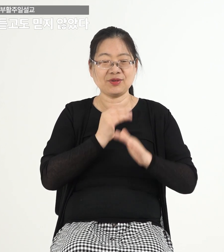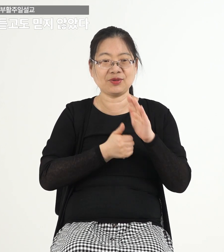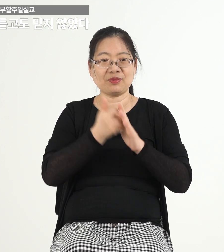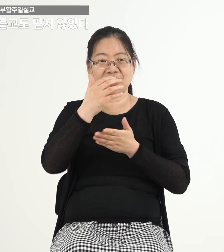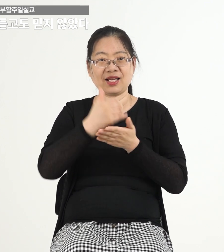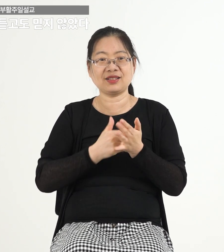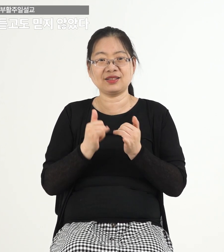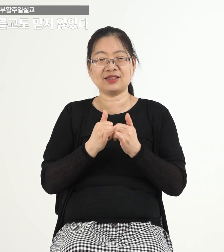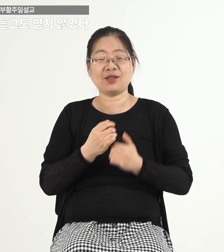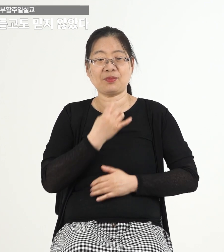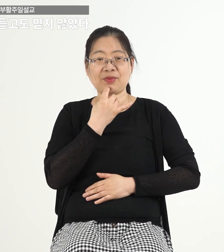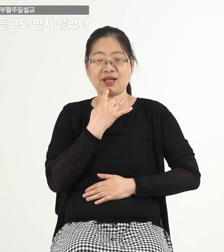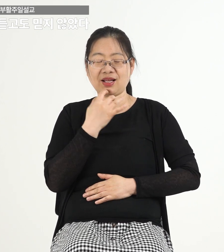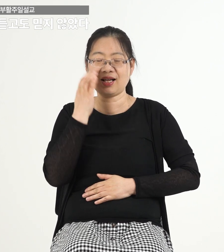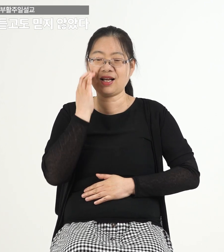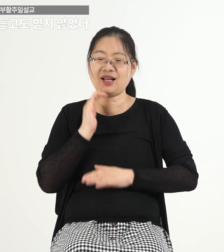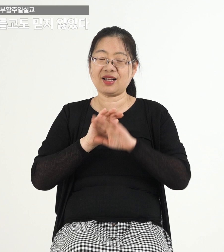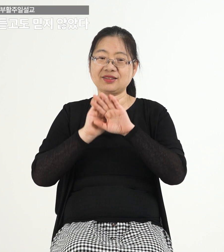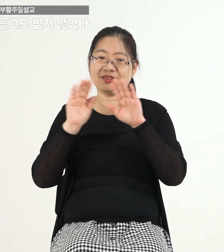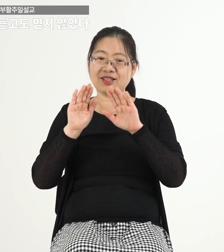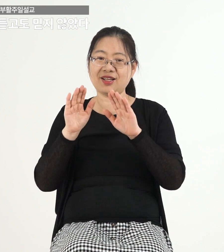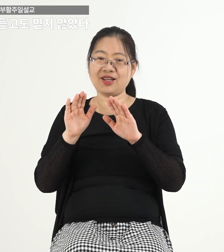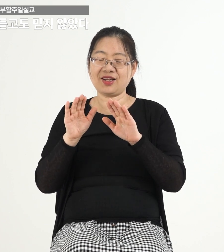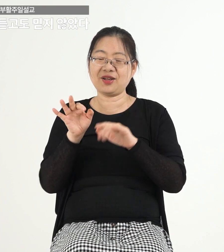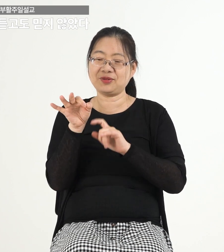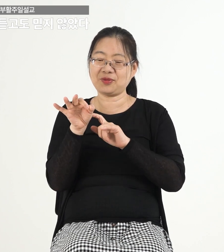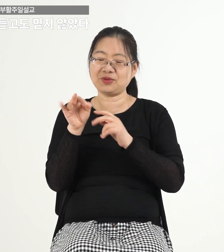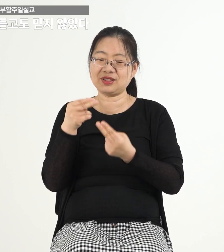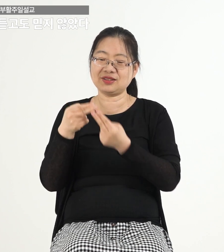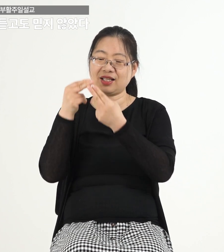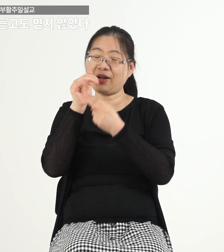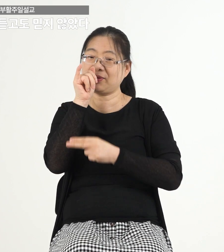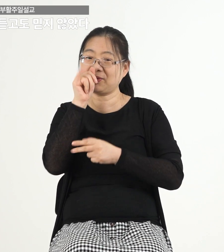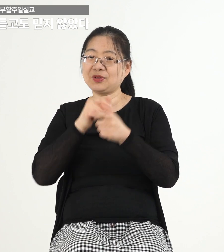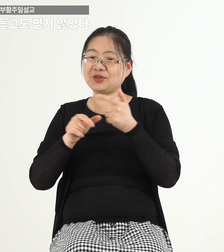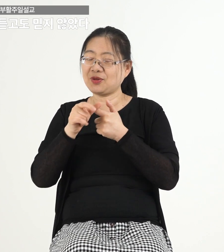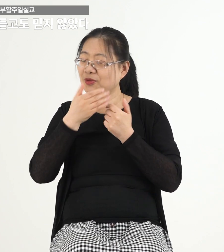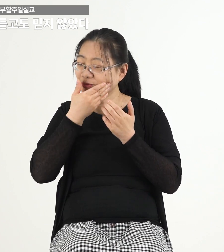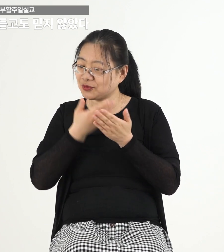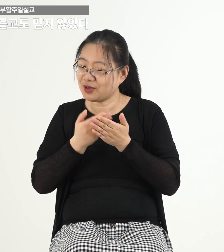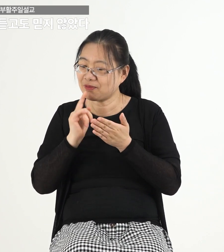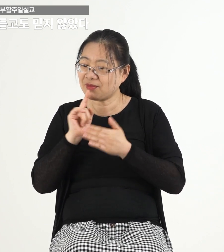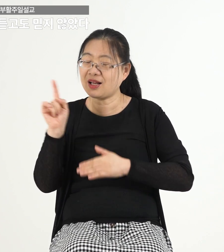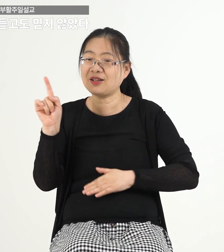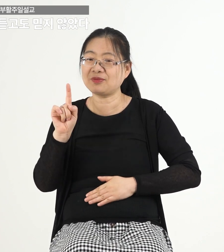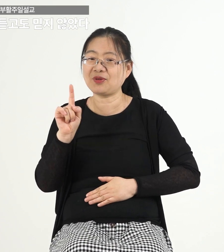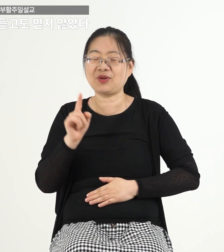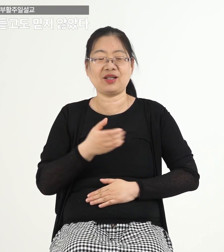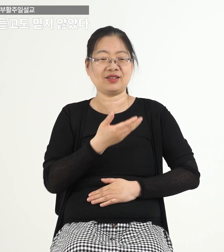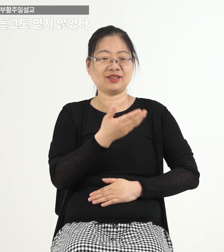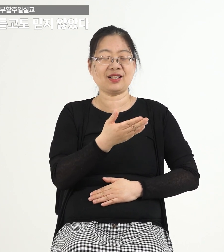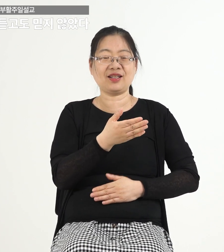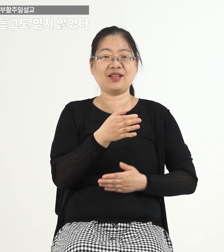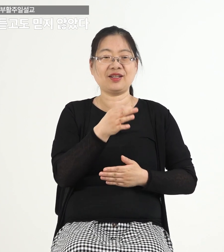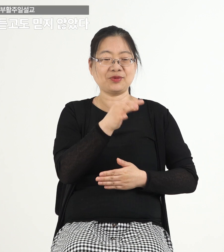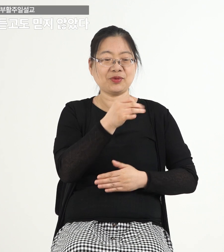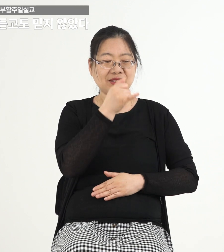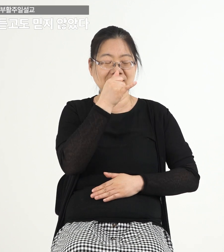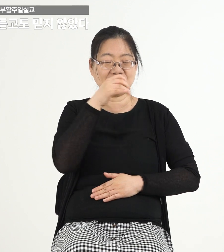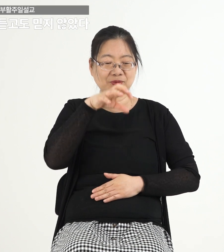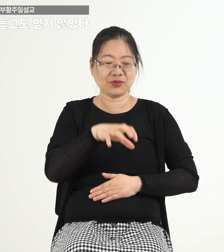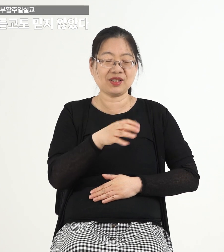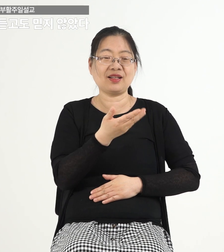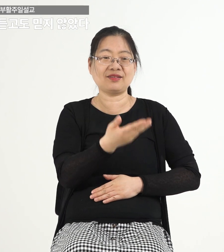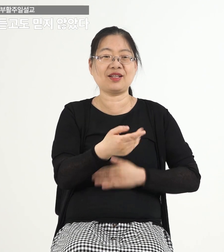가진 자만이 하늘에 물질을 쌓을 수가 있고, 더 중요한 얘기가 있죠. 네 물질이 있는 곳에